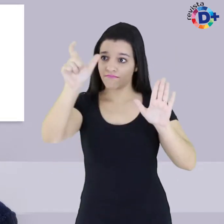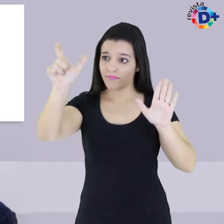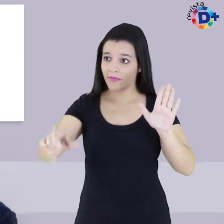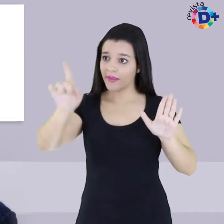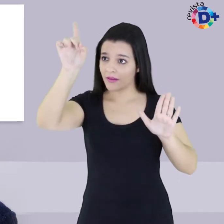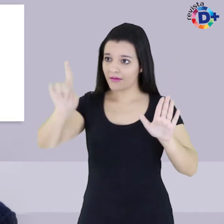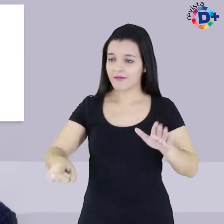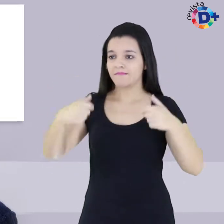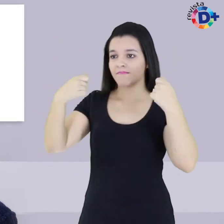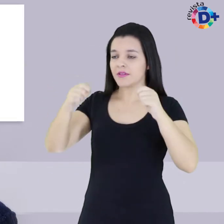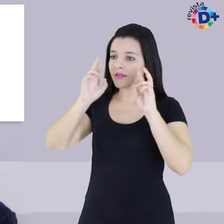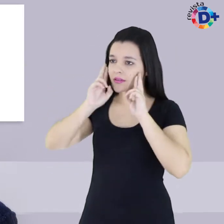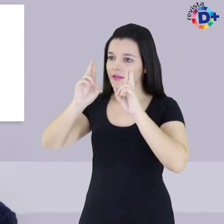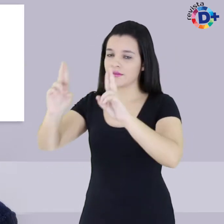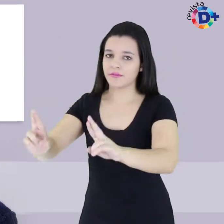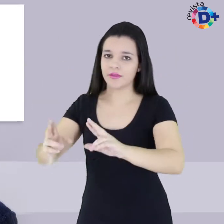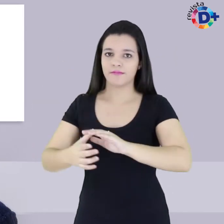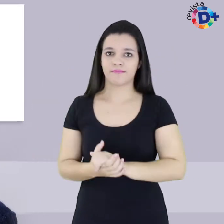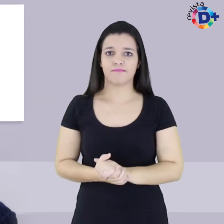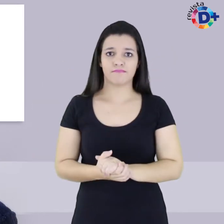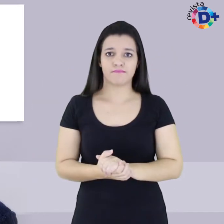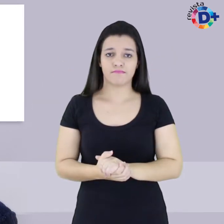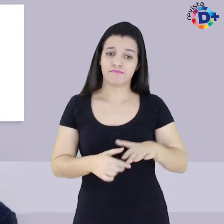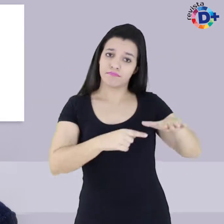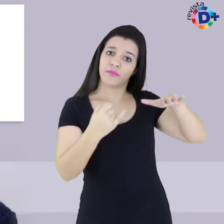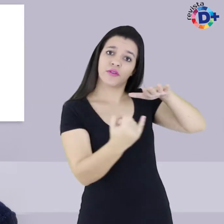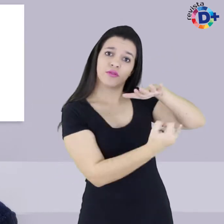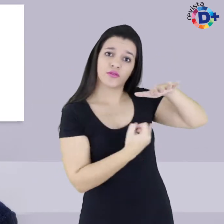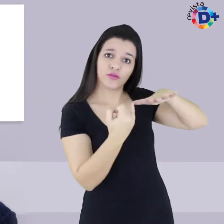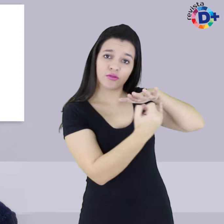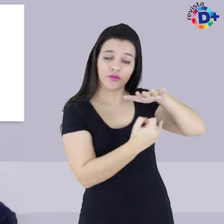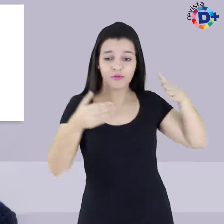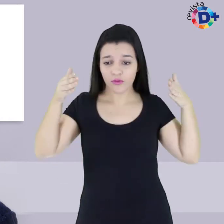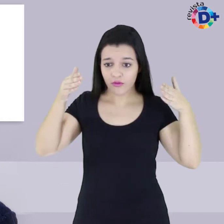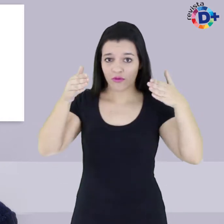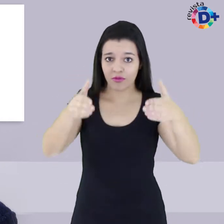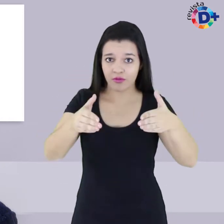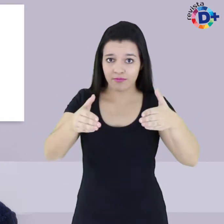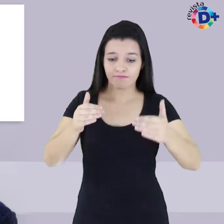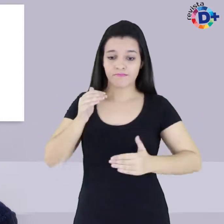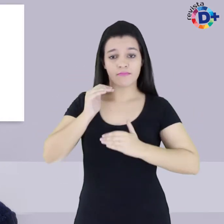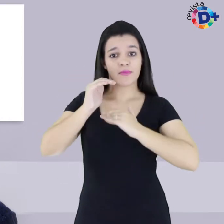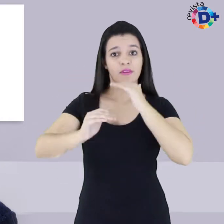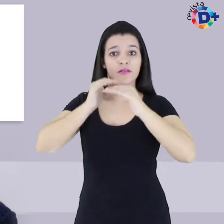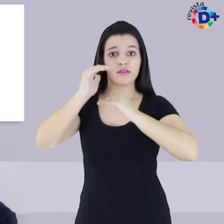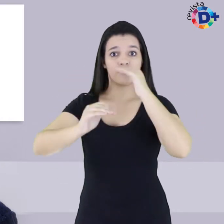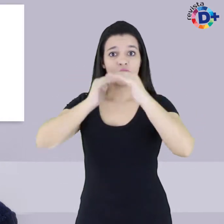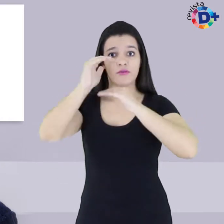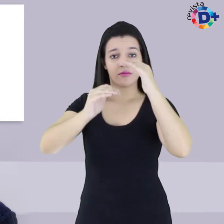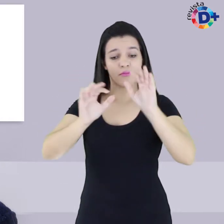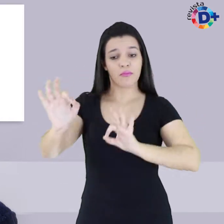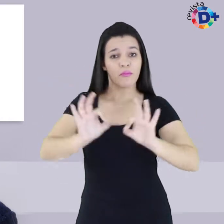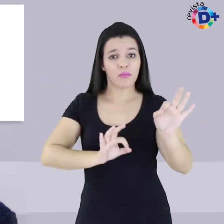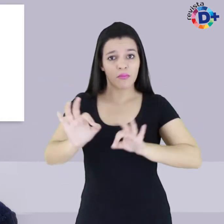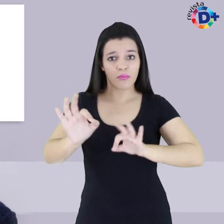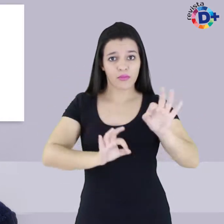O Instituto é voltado para o desenvolvimento de projetos artísticos e esportivos